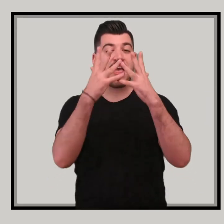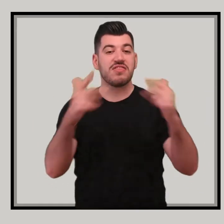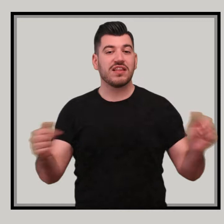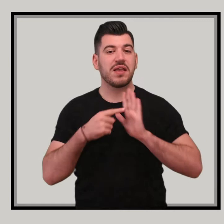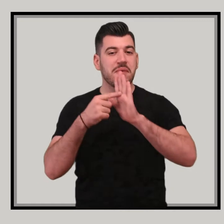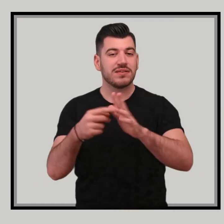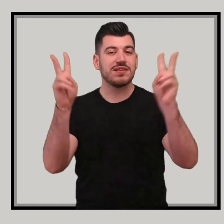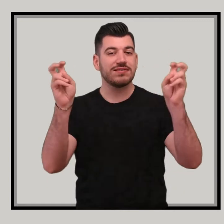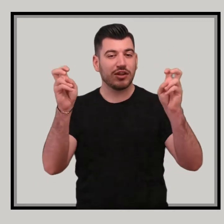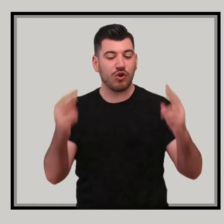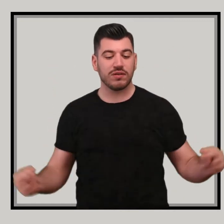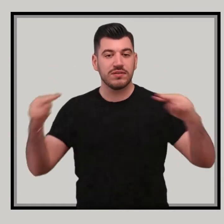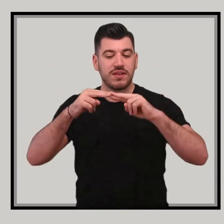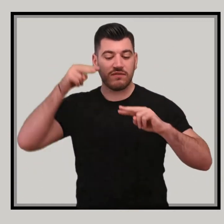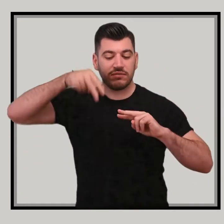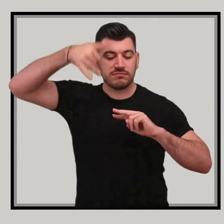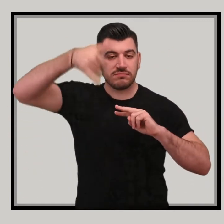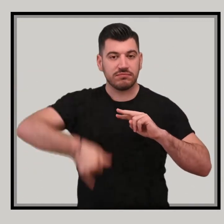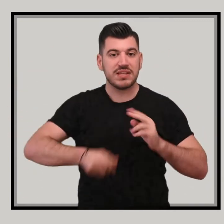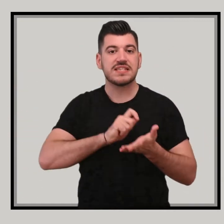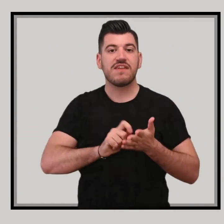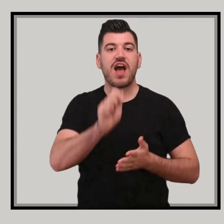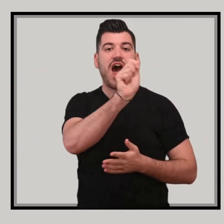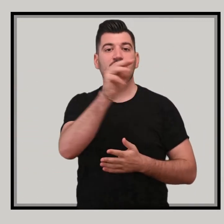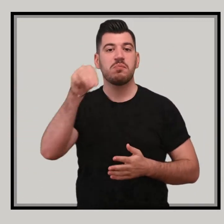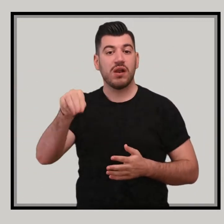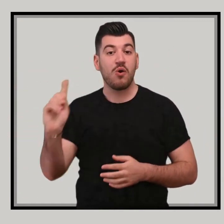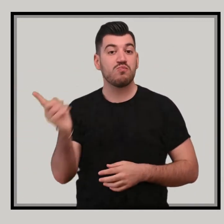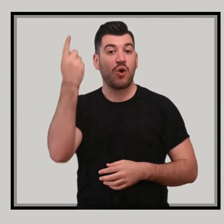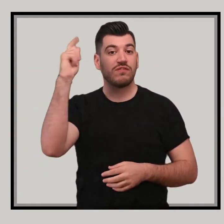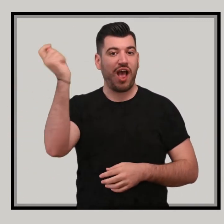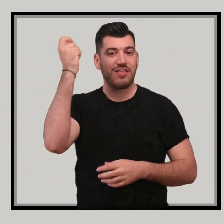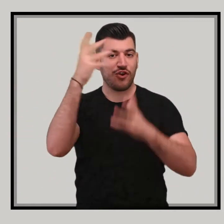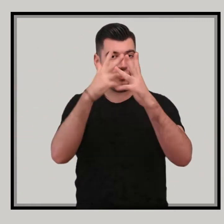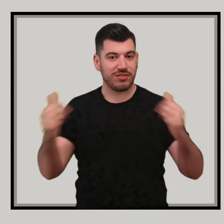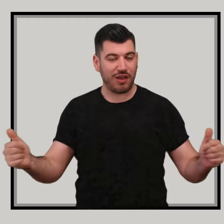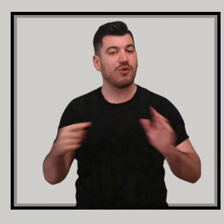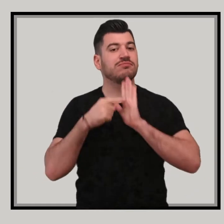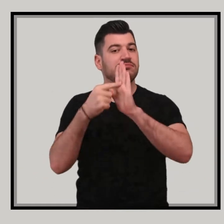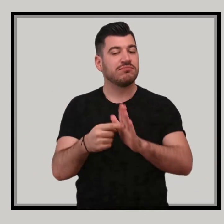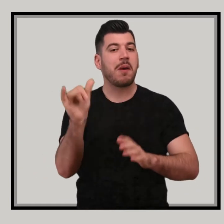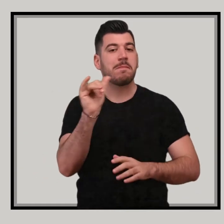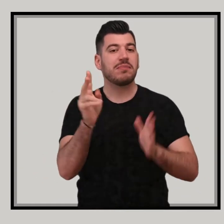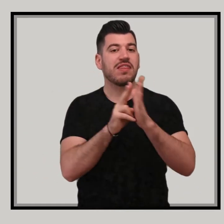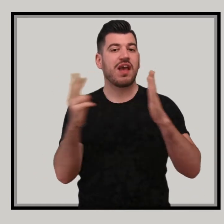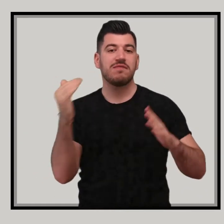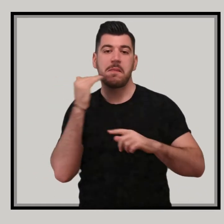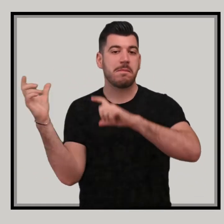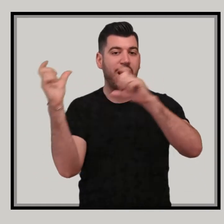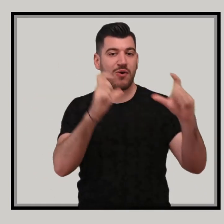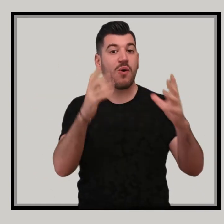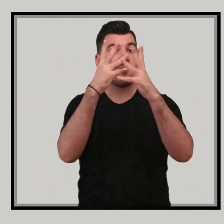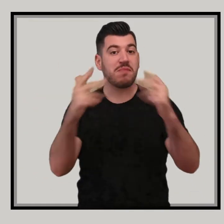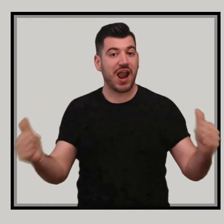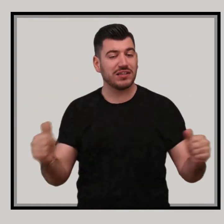ψηλά από τη γέφυρα του Άρθουρ Μίλλερ. Για πρώτη φορά στην ιστορία του, το Εθνικό Θέατρο παρουσιάζει την 5η 17 Μαΐου μία παράσταση